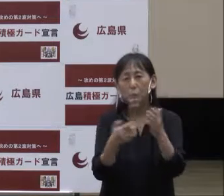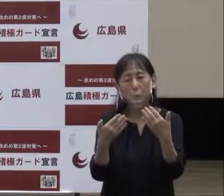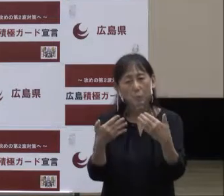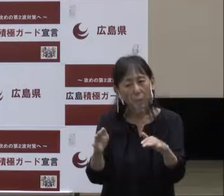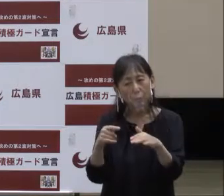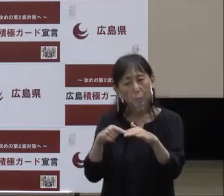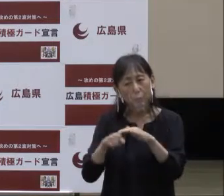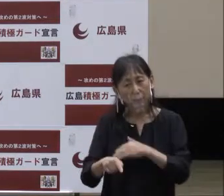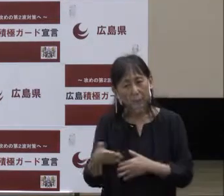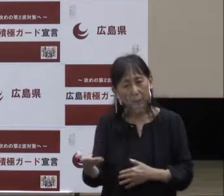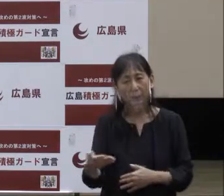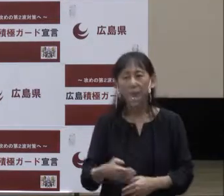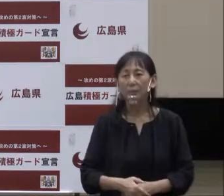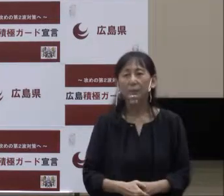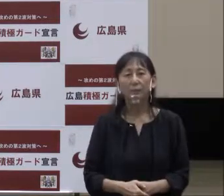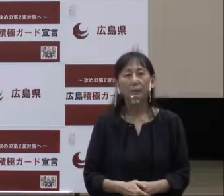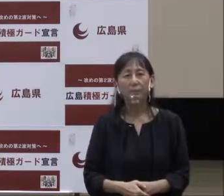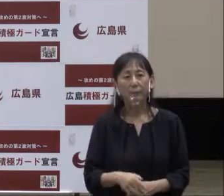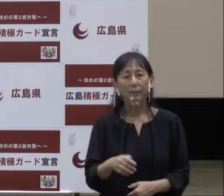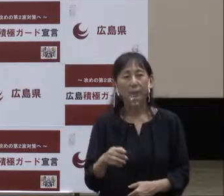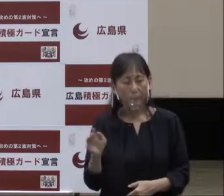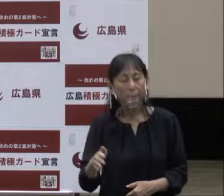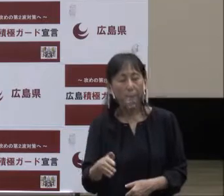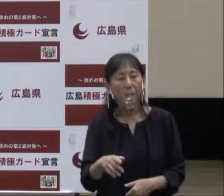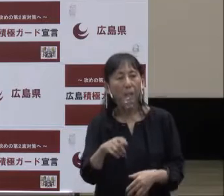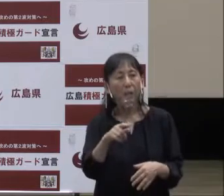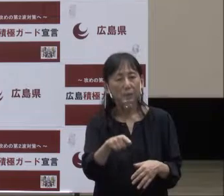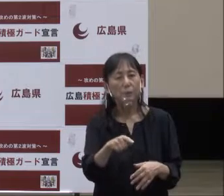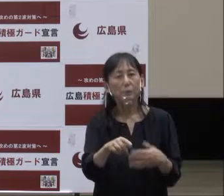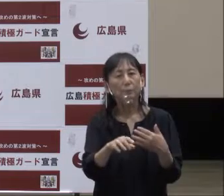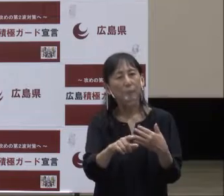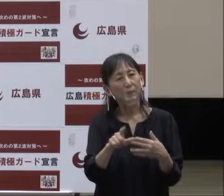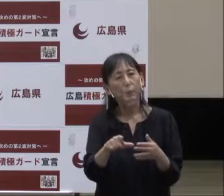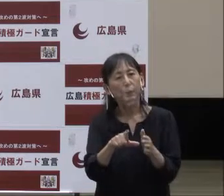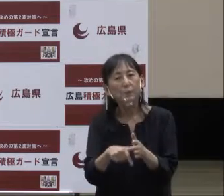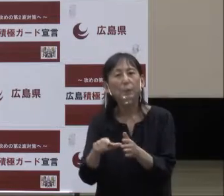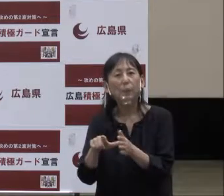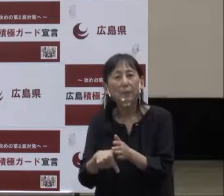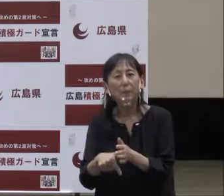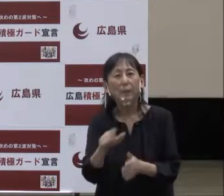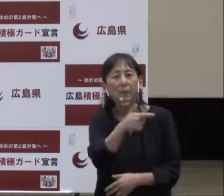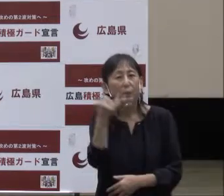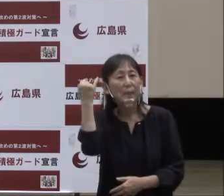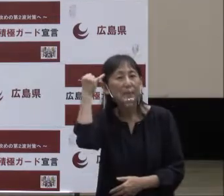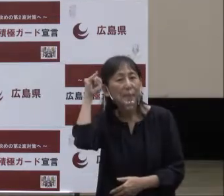考えていただけるでしょうか。 場合によってはですね、はい、まあ、いろいろご意見